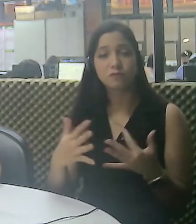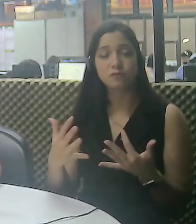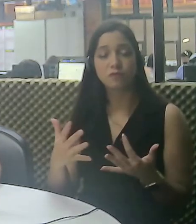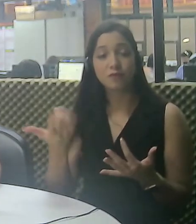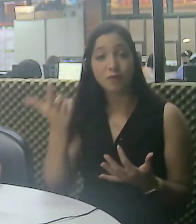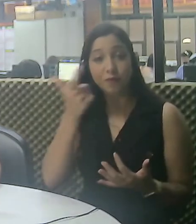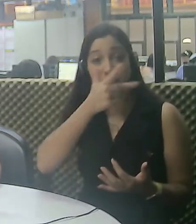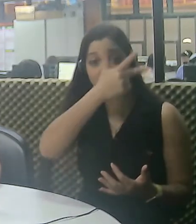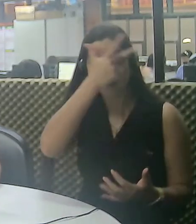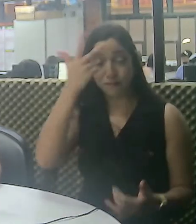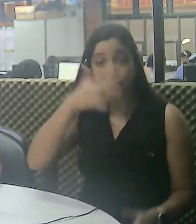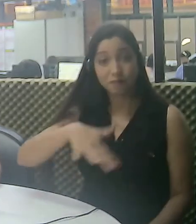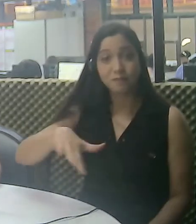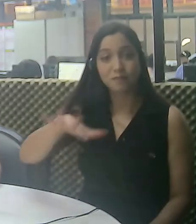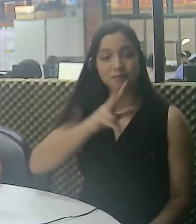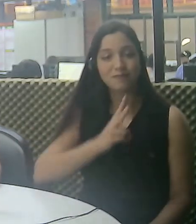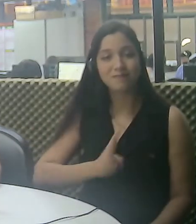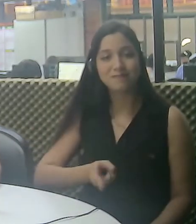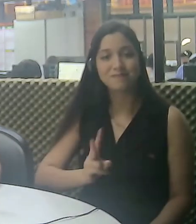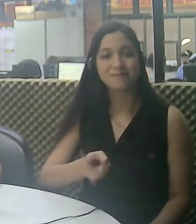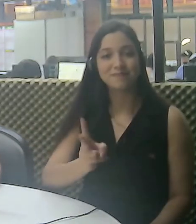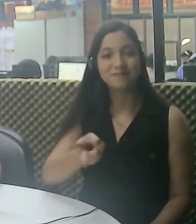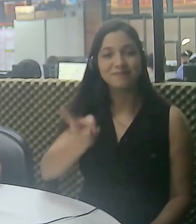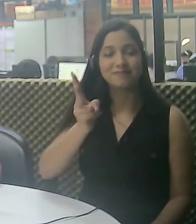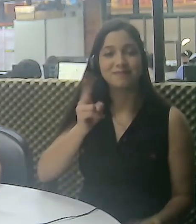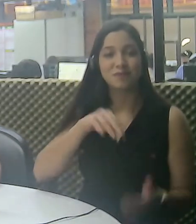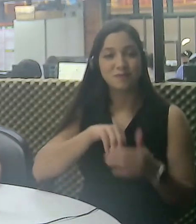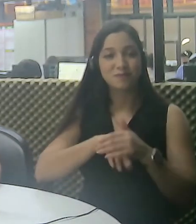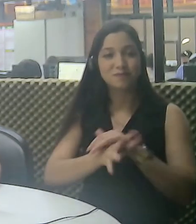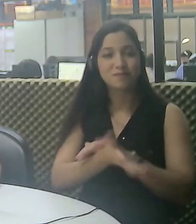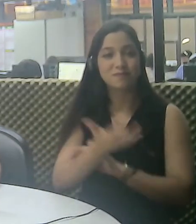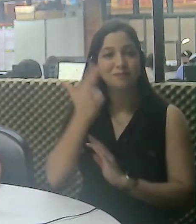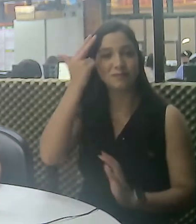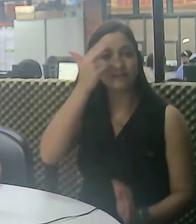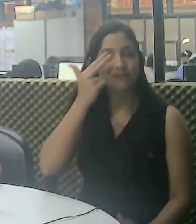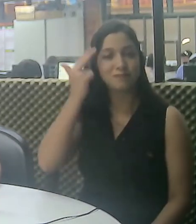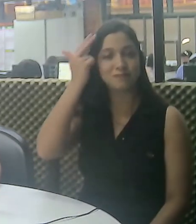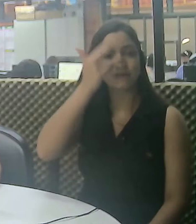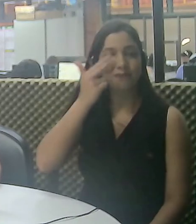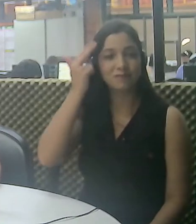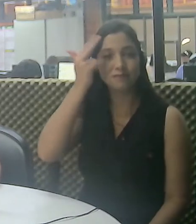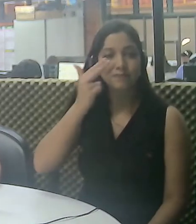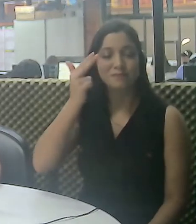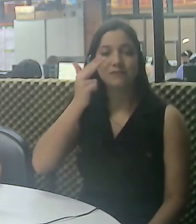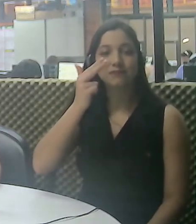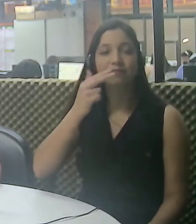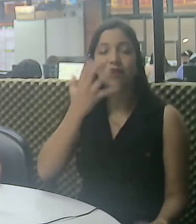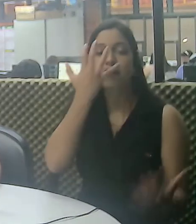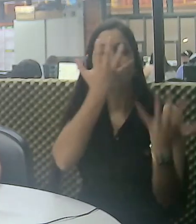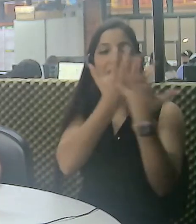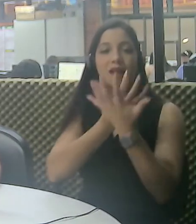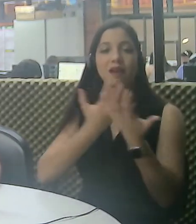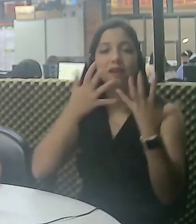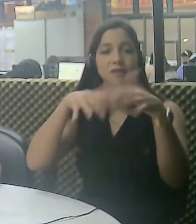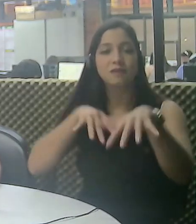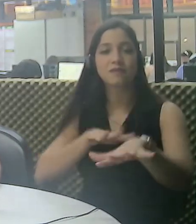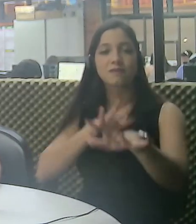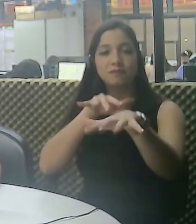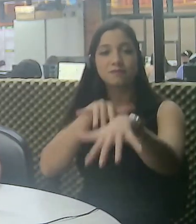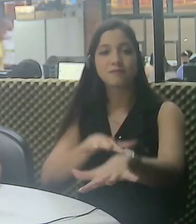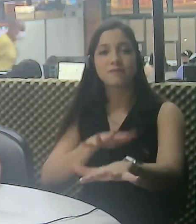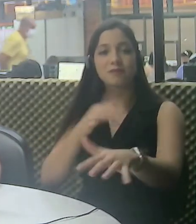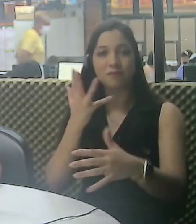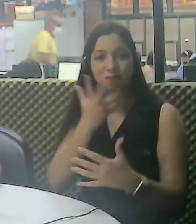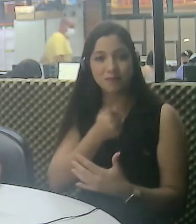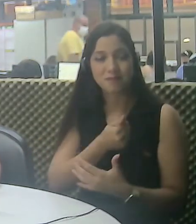também estar mantendo essa tradição, né, esse pensamento, a questão do canto, do percurso, que é